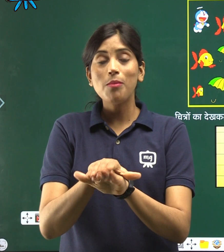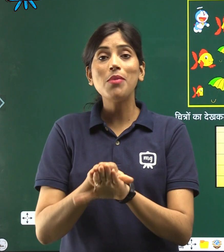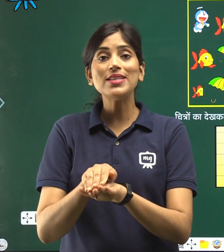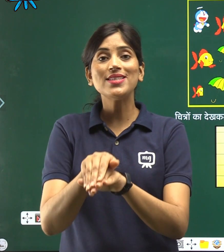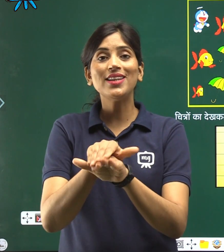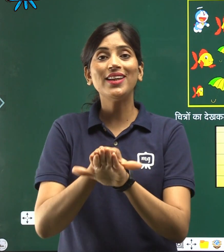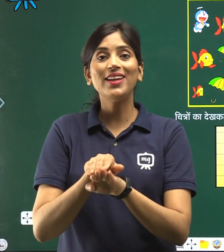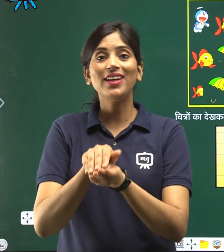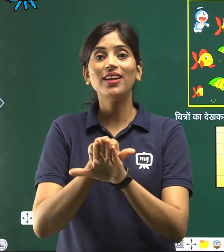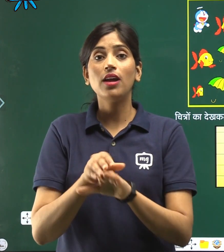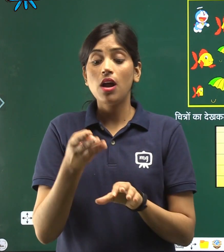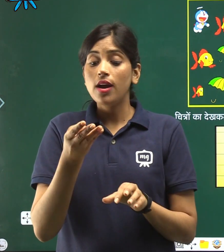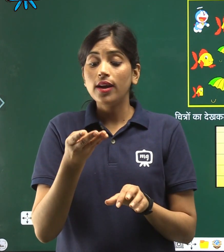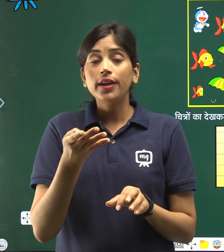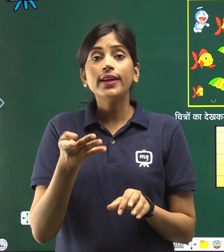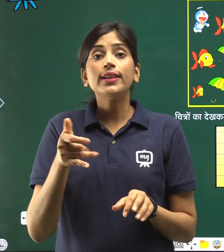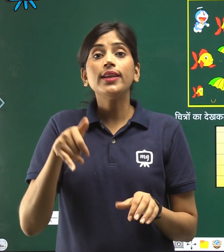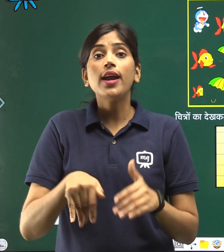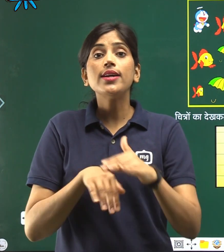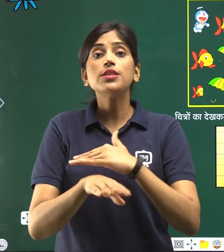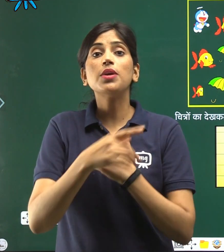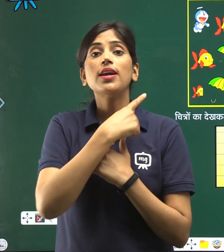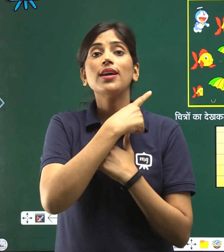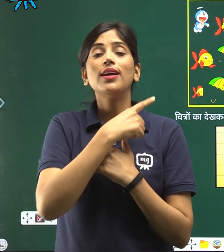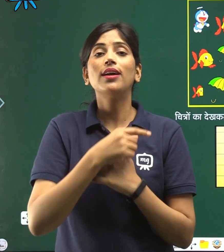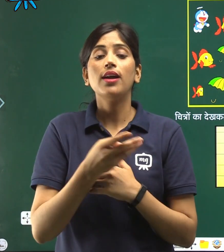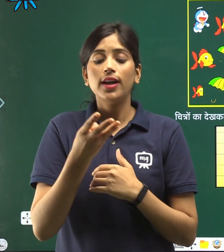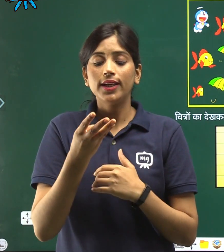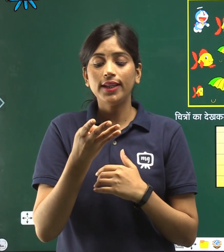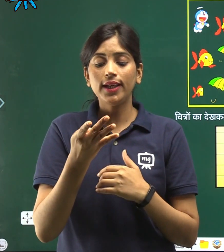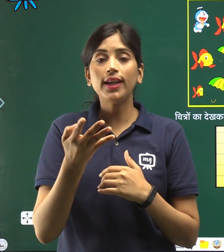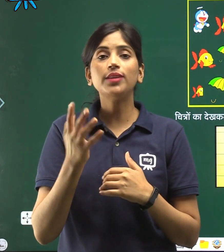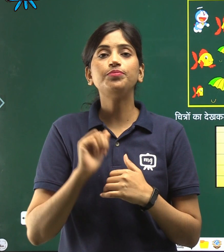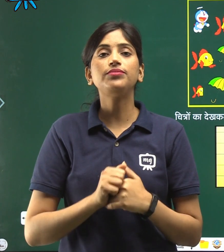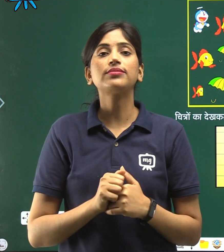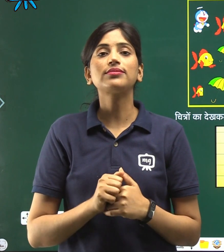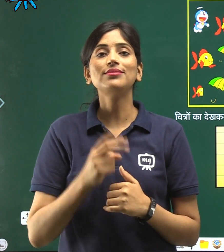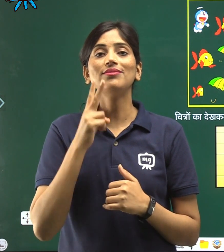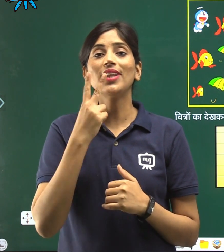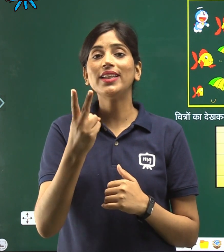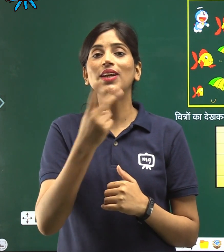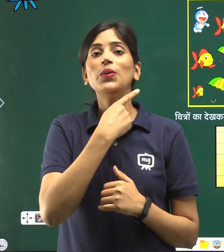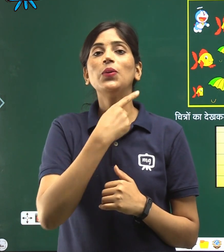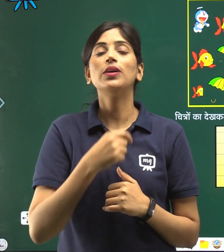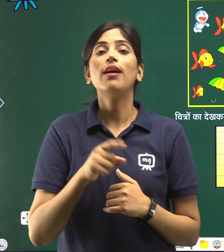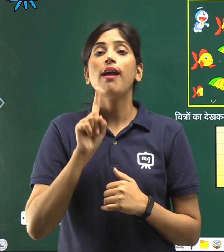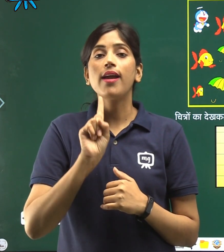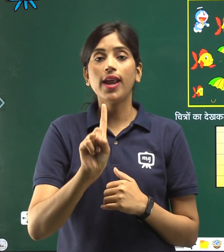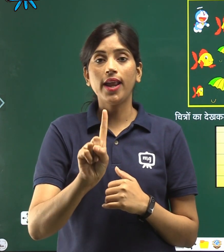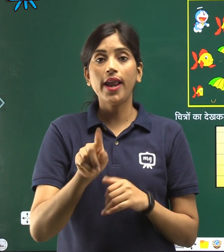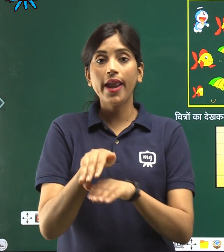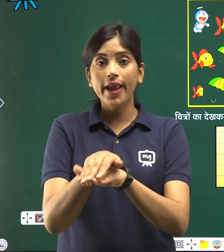मछली कितनी है इसमें? गिने। देखो,